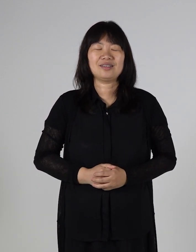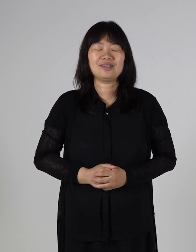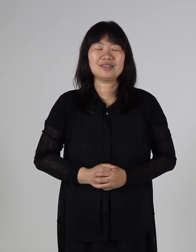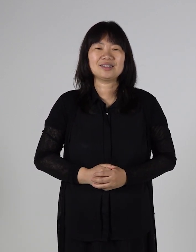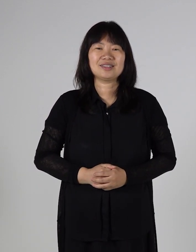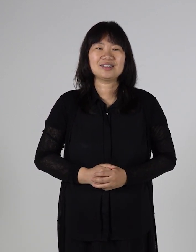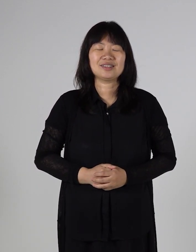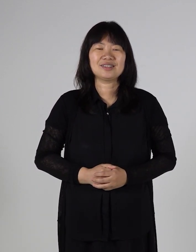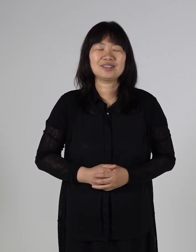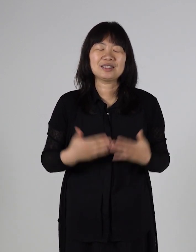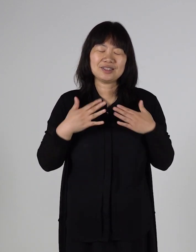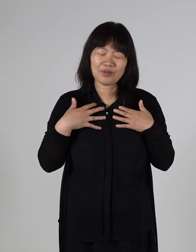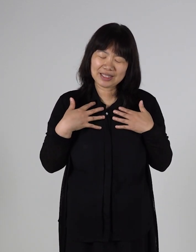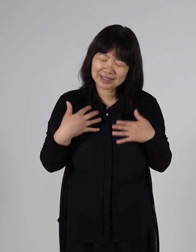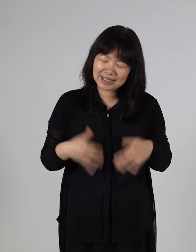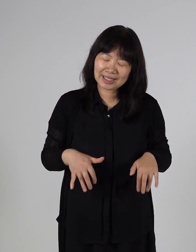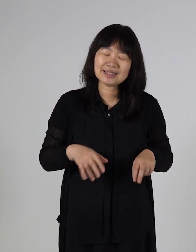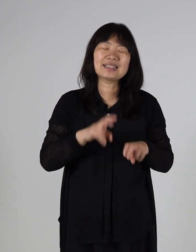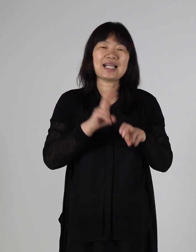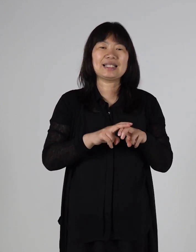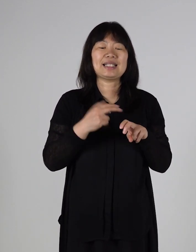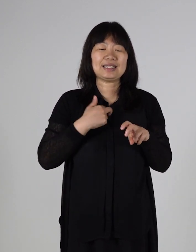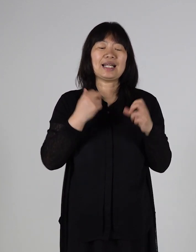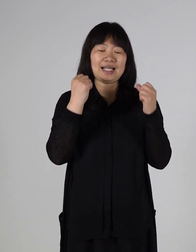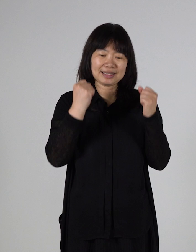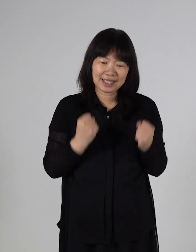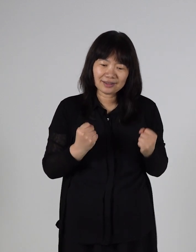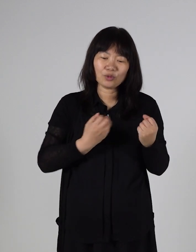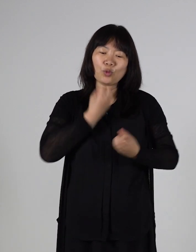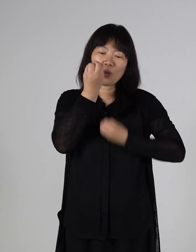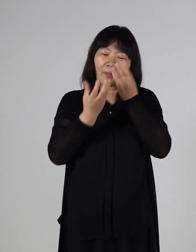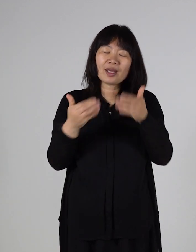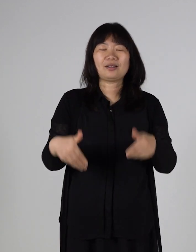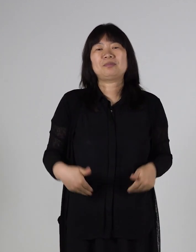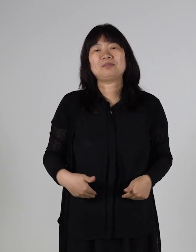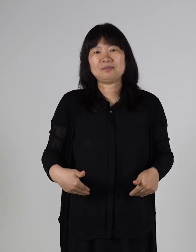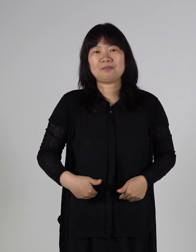lowly position. 저는 비천한 자입니다.